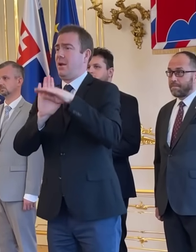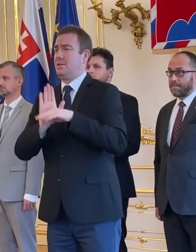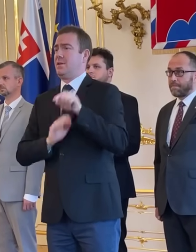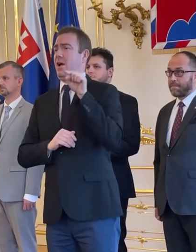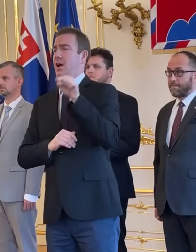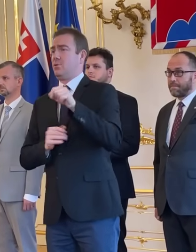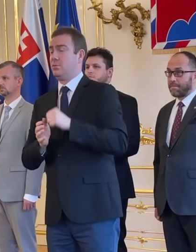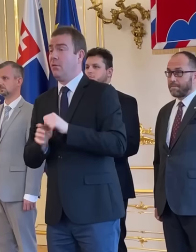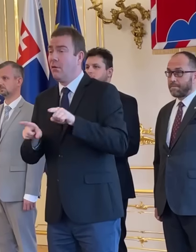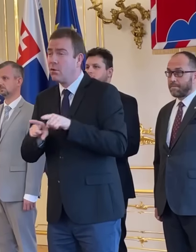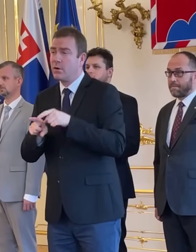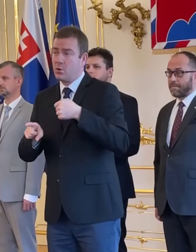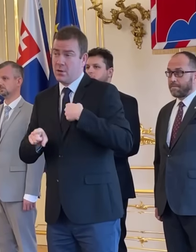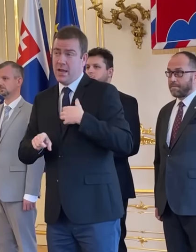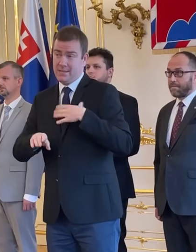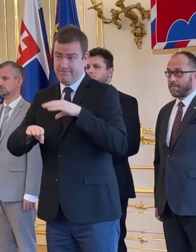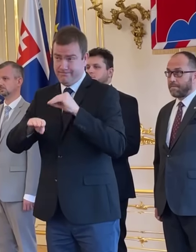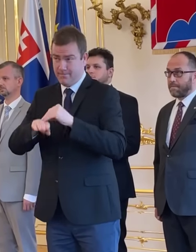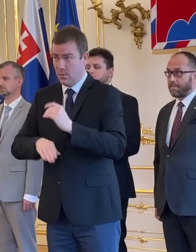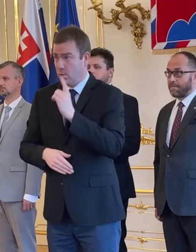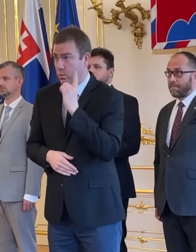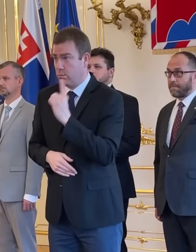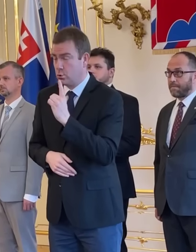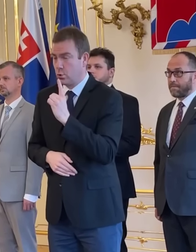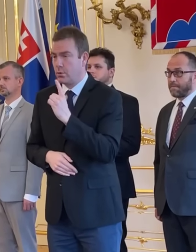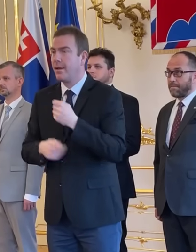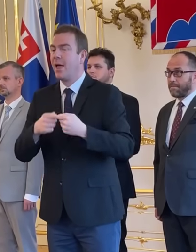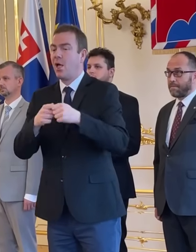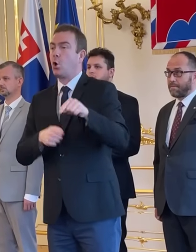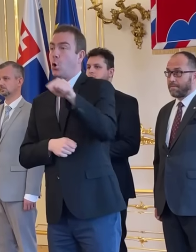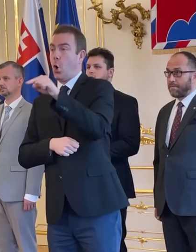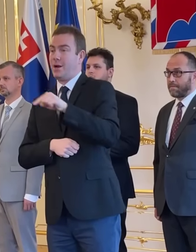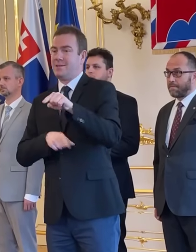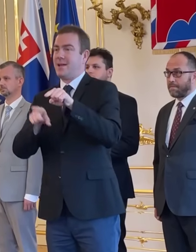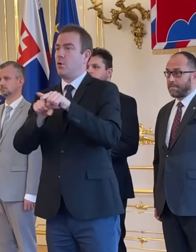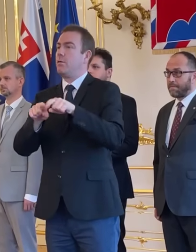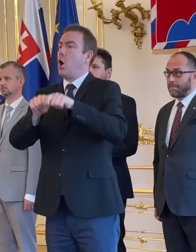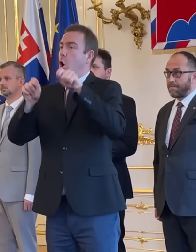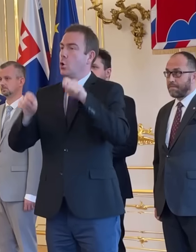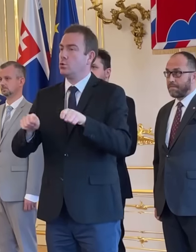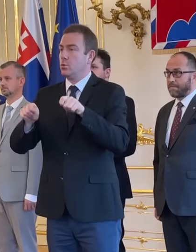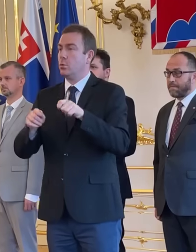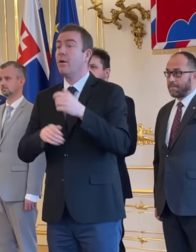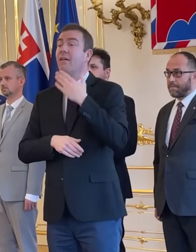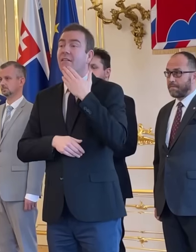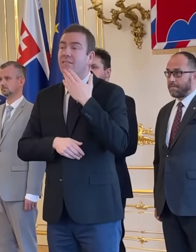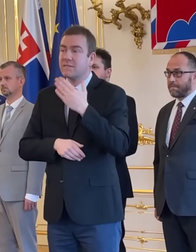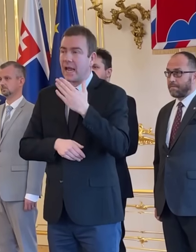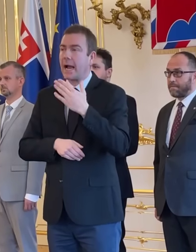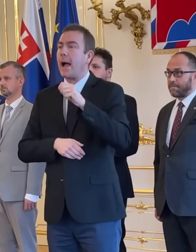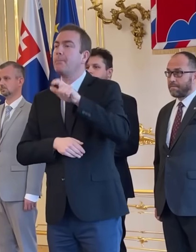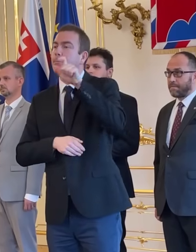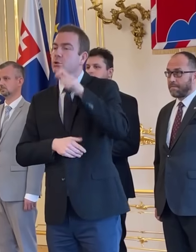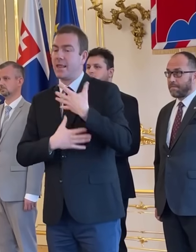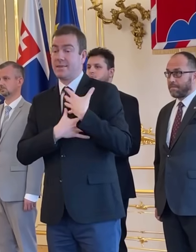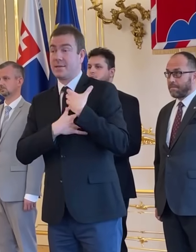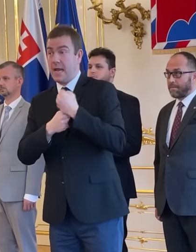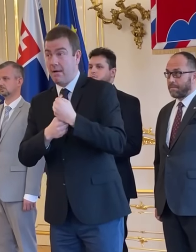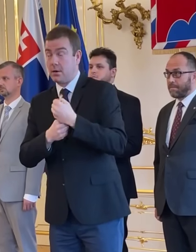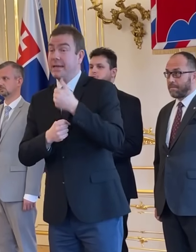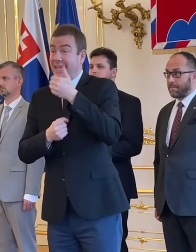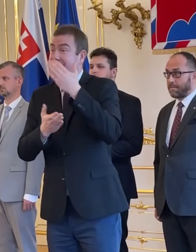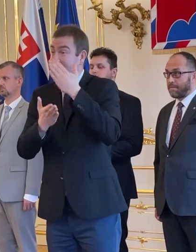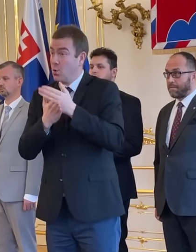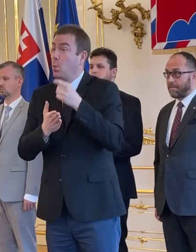Zároveň upozorňujem na to, že vládna koalícia má v rukách možnosť prostredníctvom poslaneckého alebo vládneho návrhu, a dokonca už jeden návrh